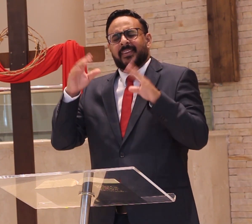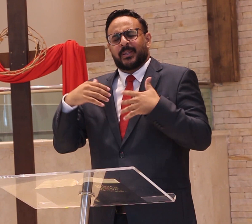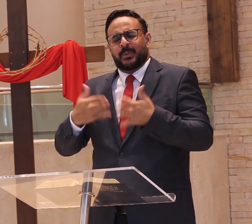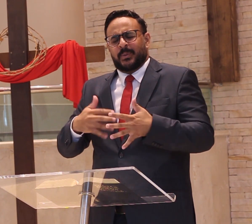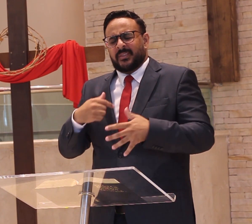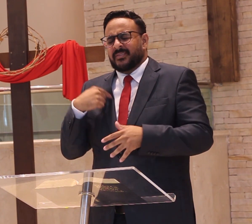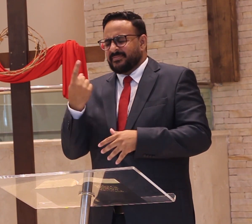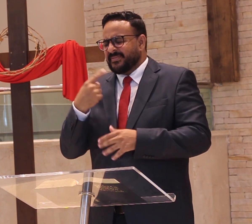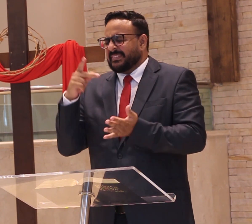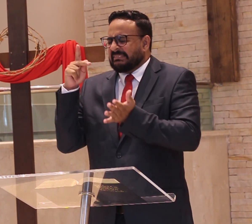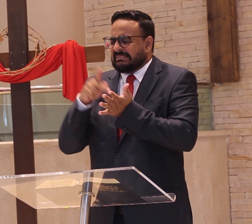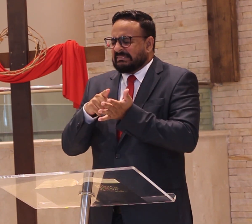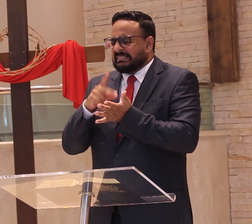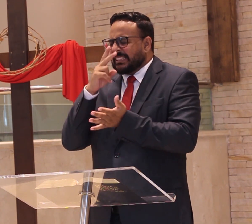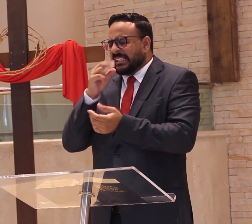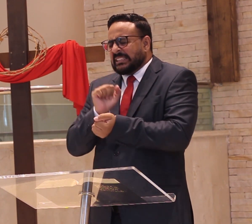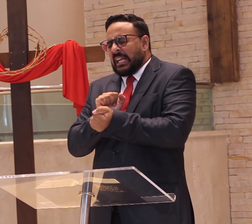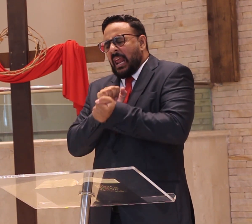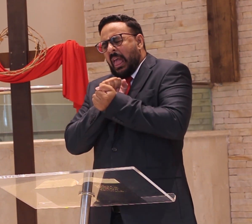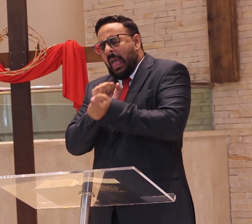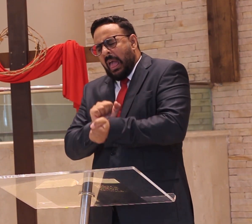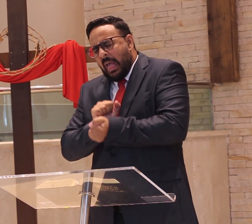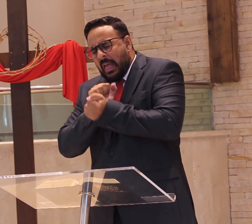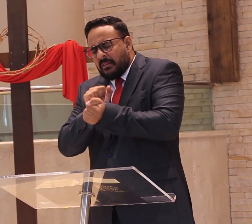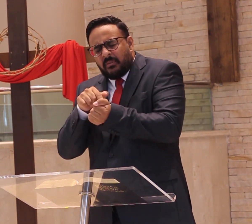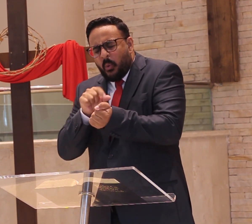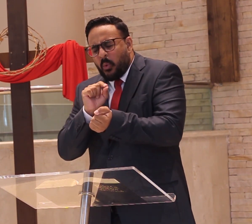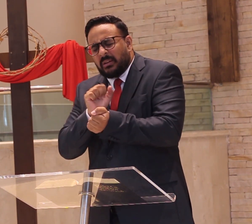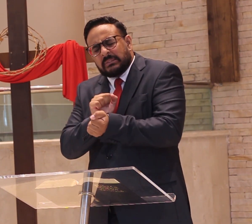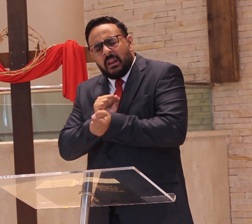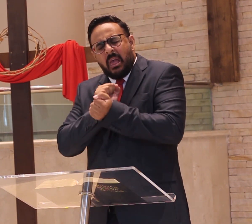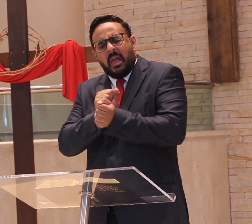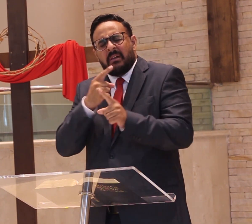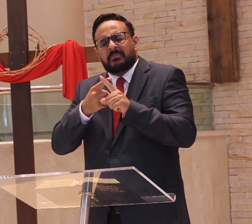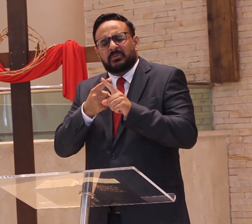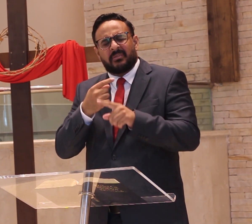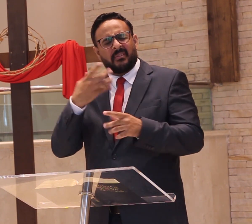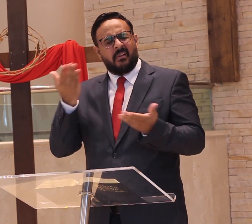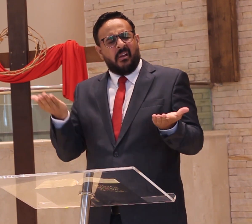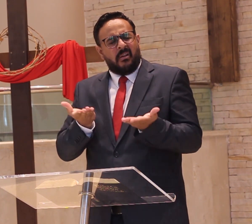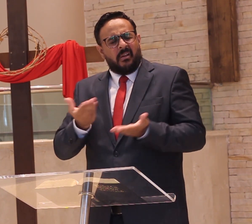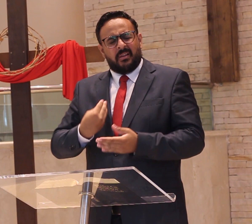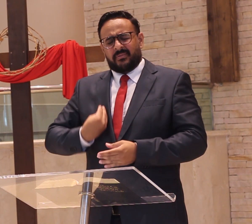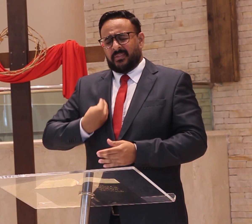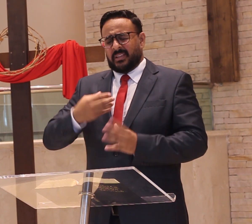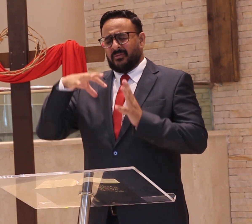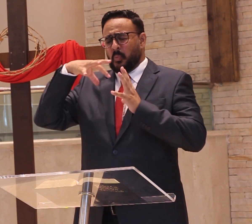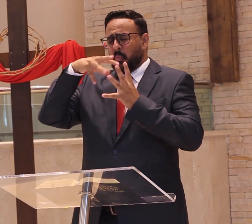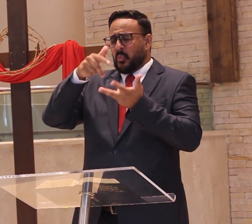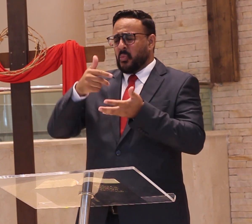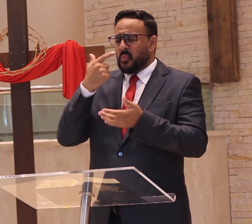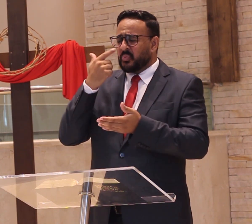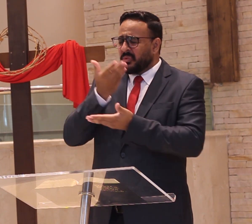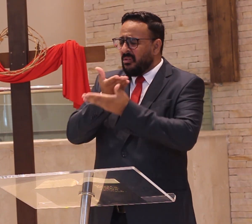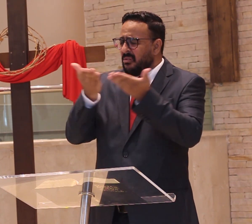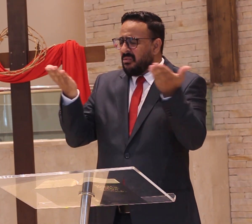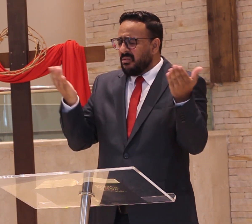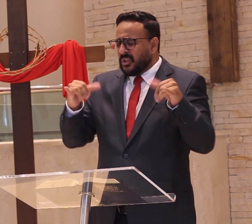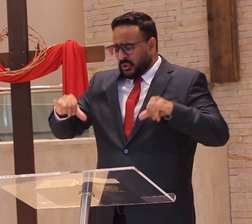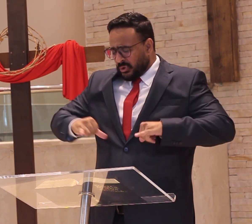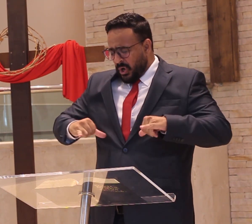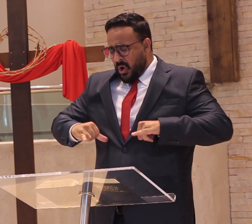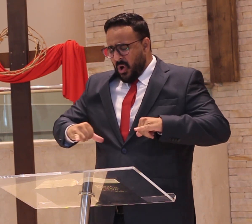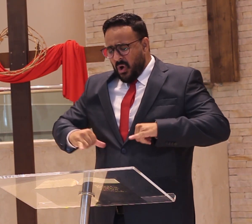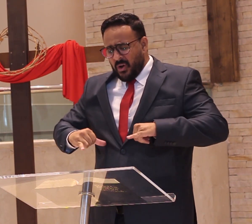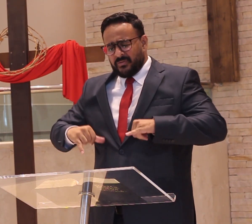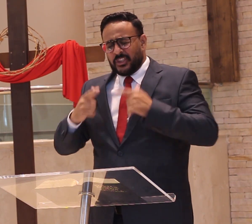sermos livres. Nós somos escravos do pecado, porque muitas vezes o pecado, neste